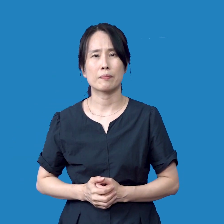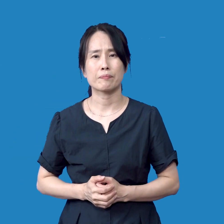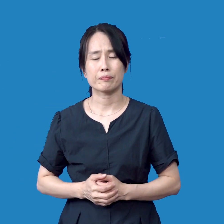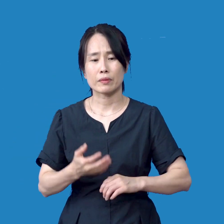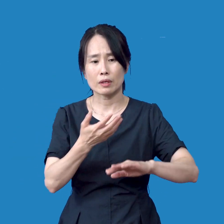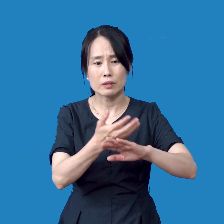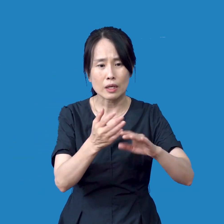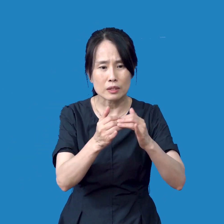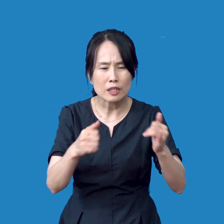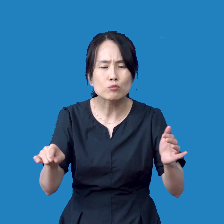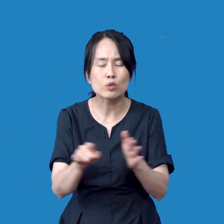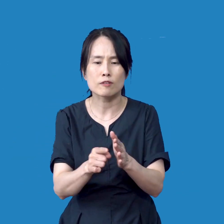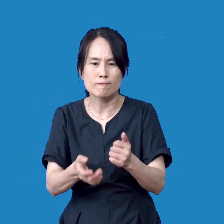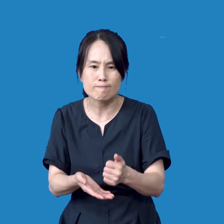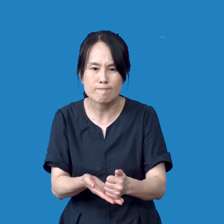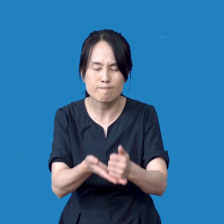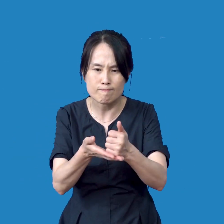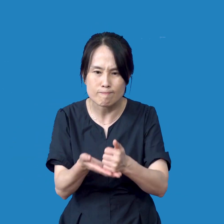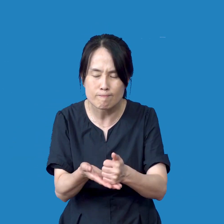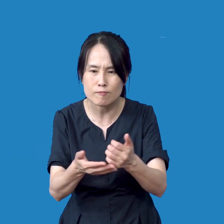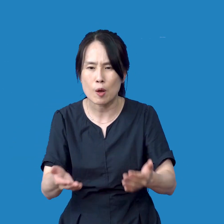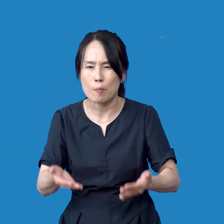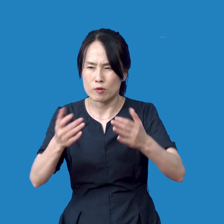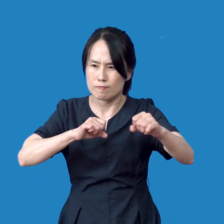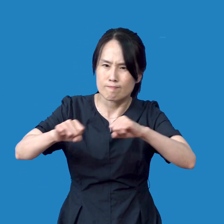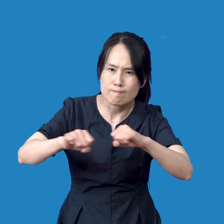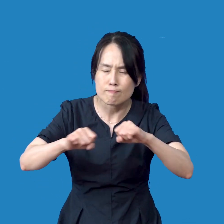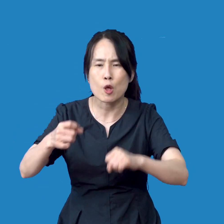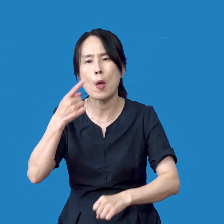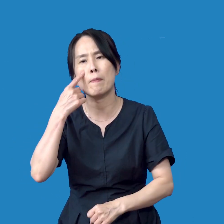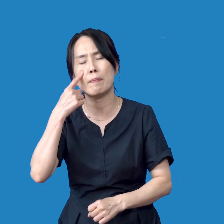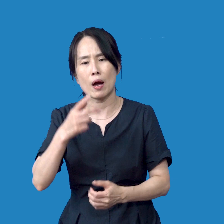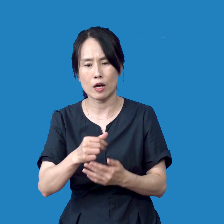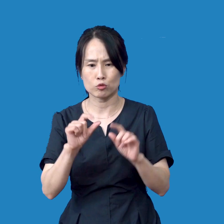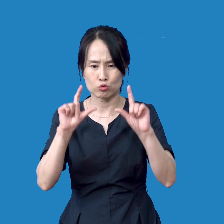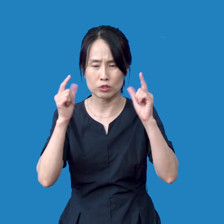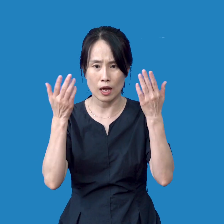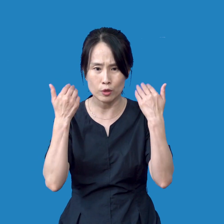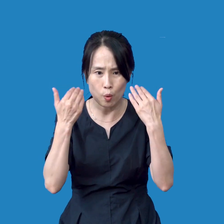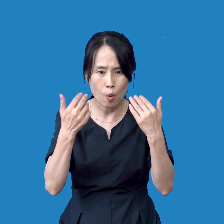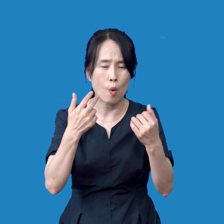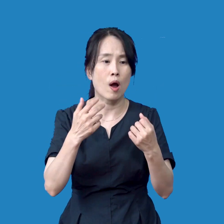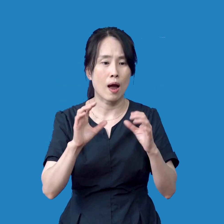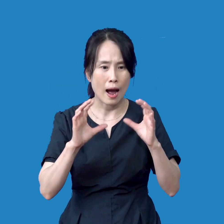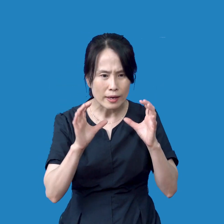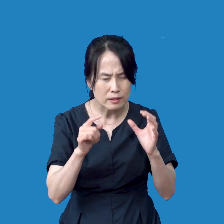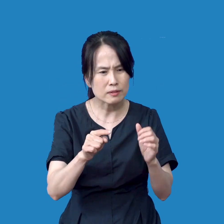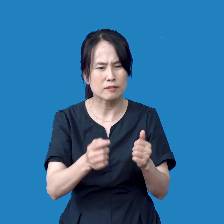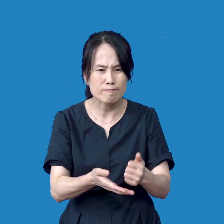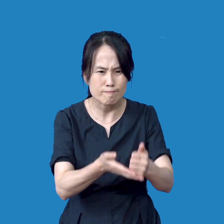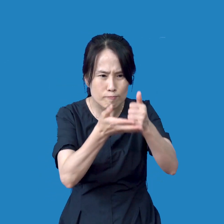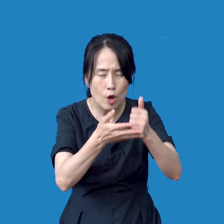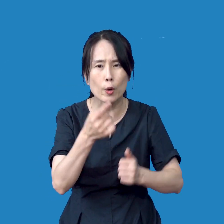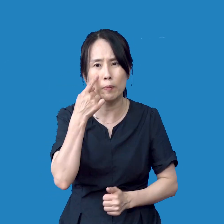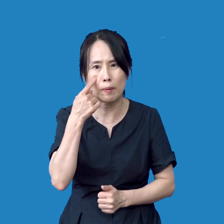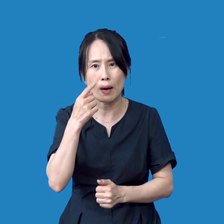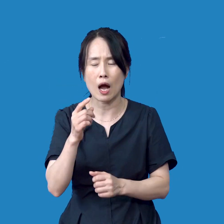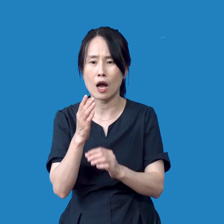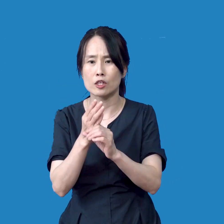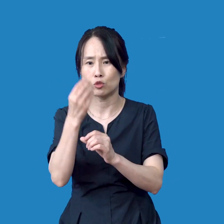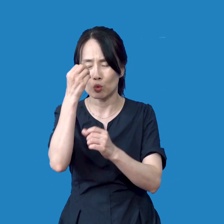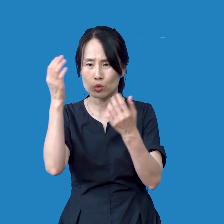다른 사람들을 섬기십시오. 주일학교 어린 생명들을 섬기십시오. 중고등학생들을